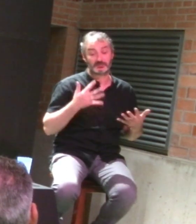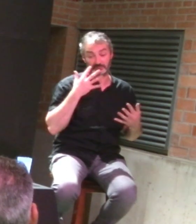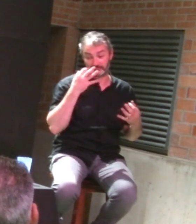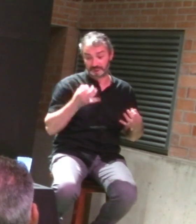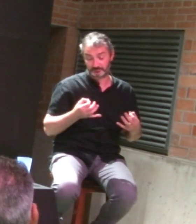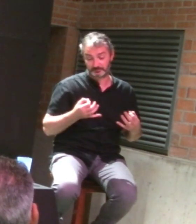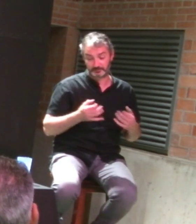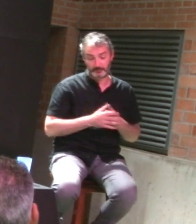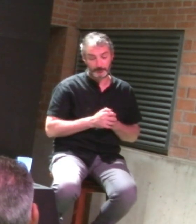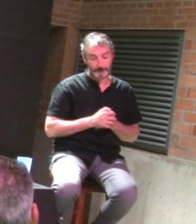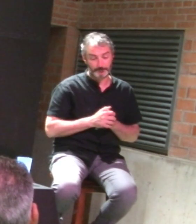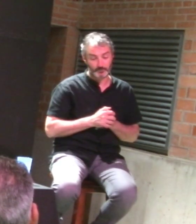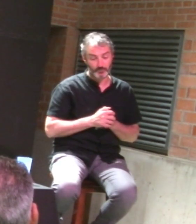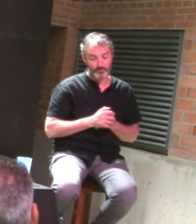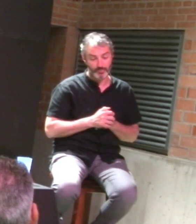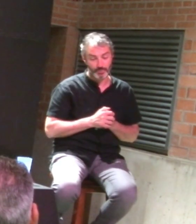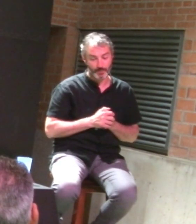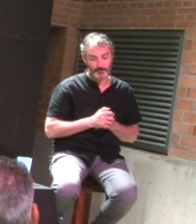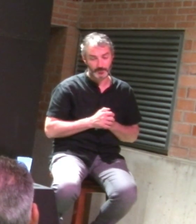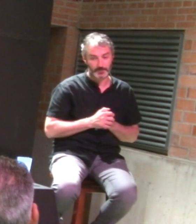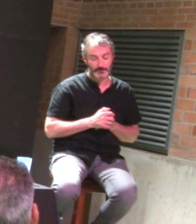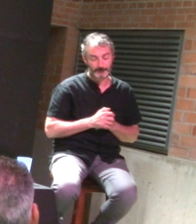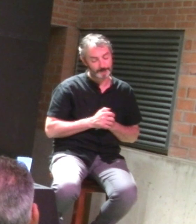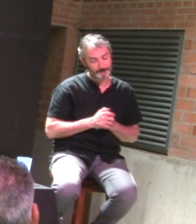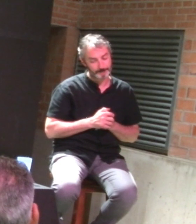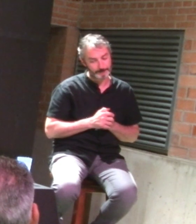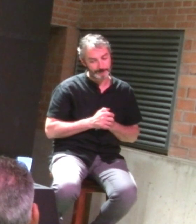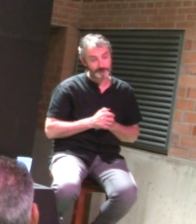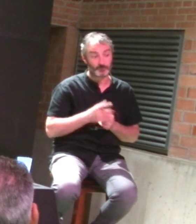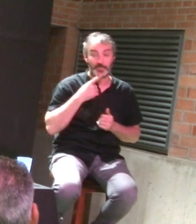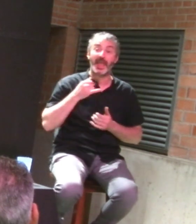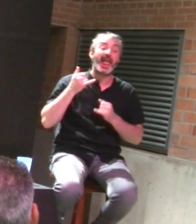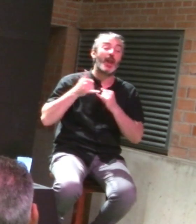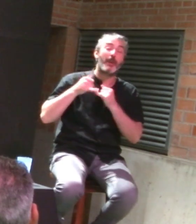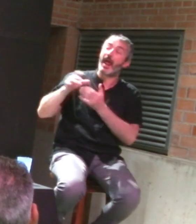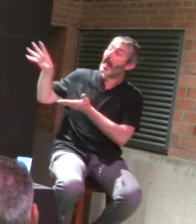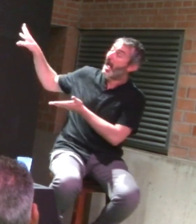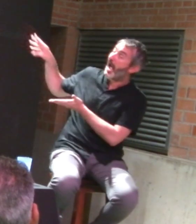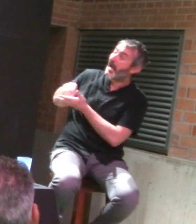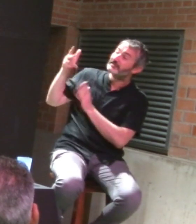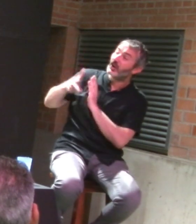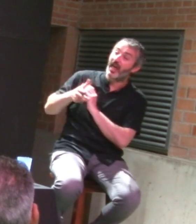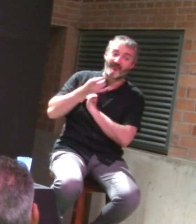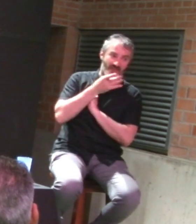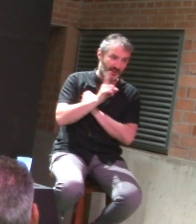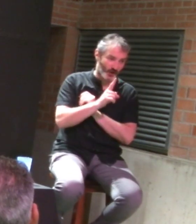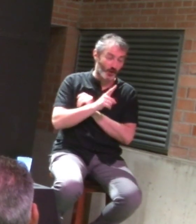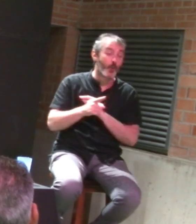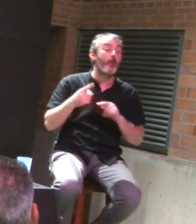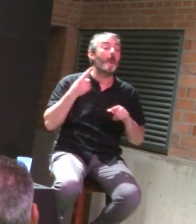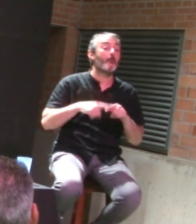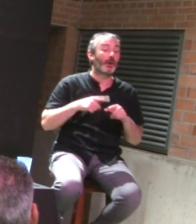realmente recuperar no es fácil, porque, como dice Dolors, no es solo